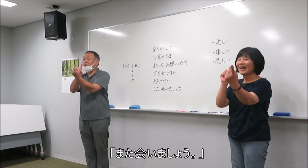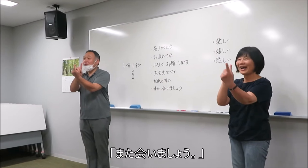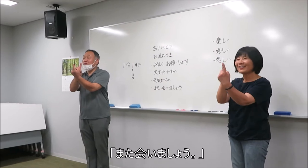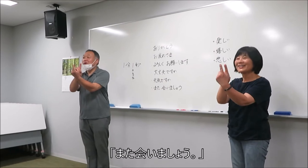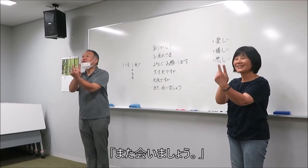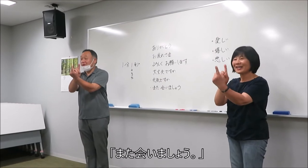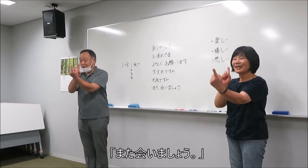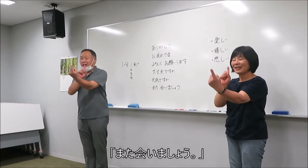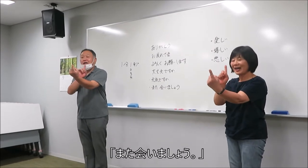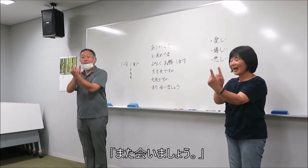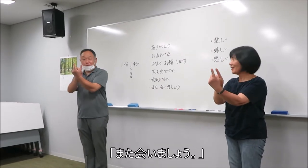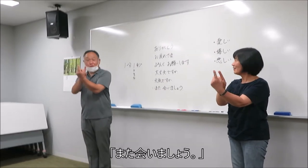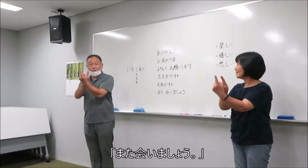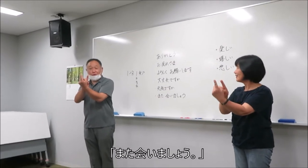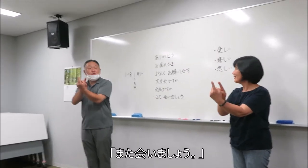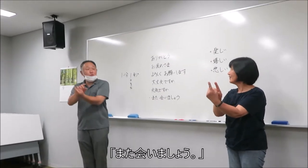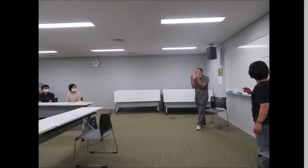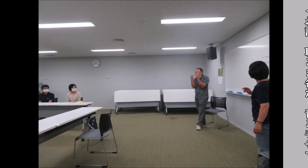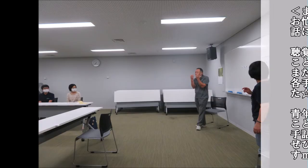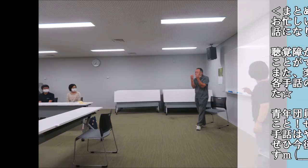会う、会うということで、くっつく、くっつく。